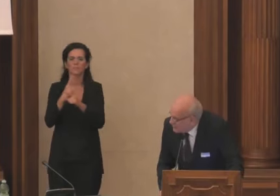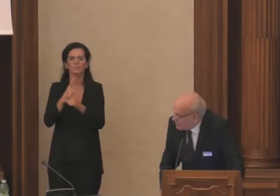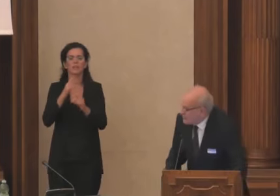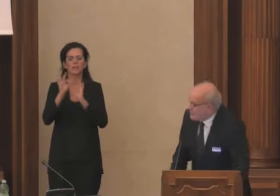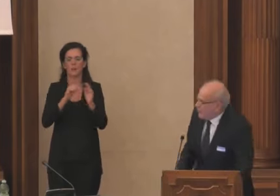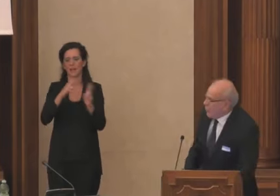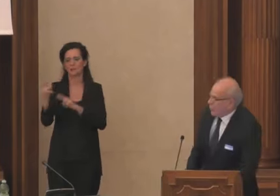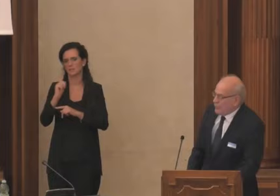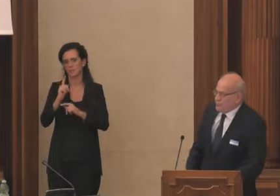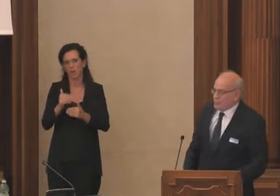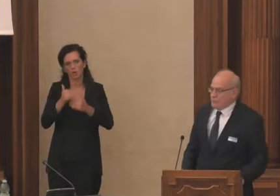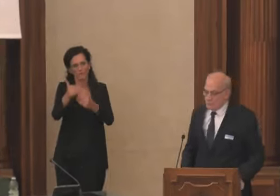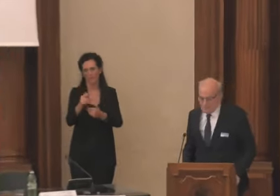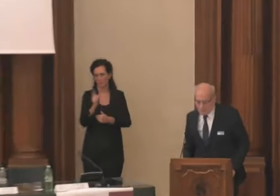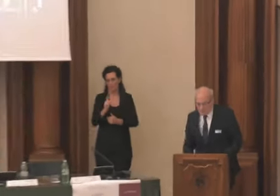grazie.